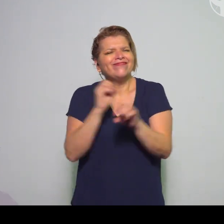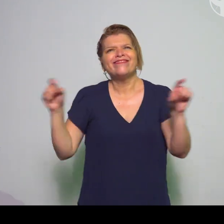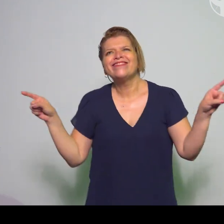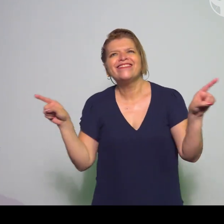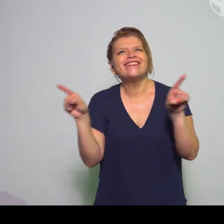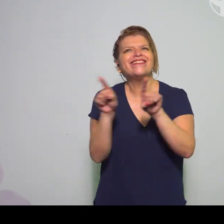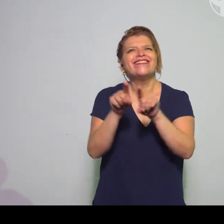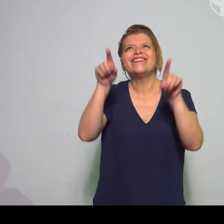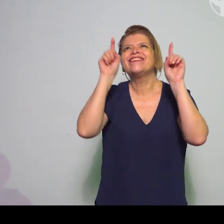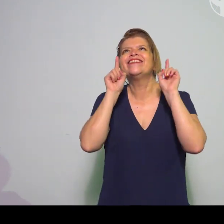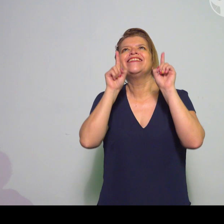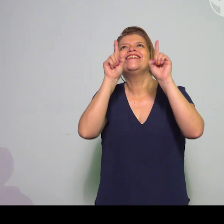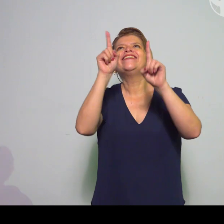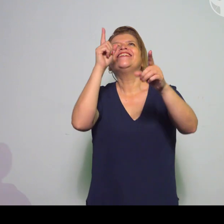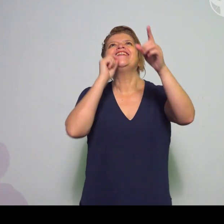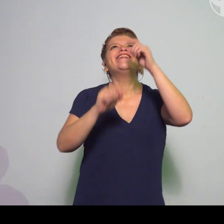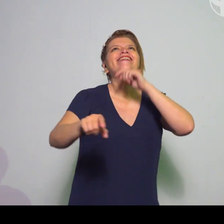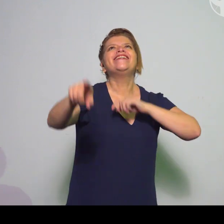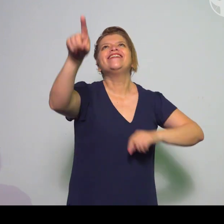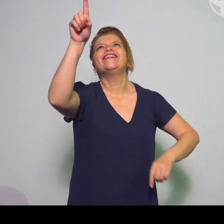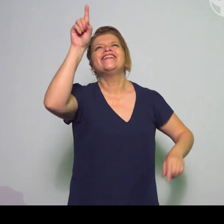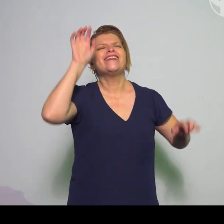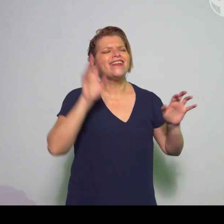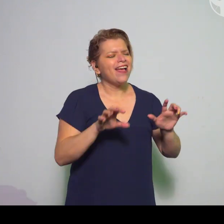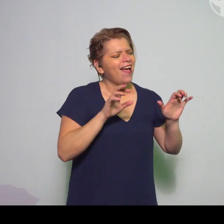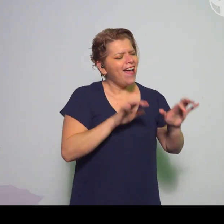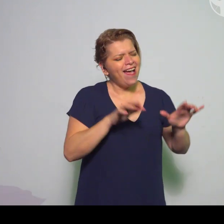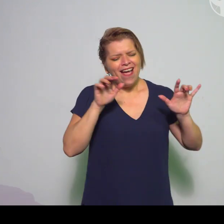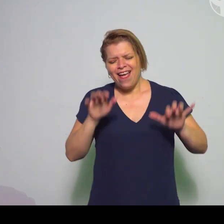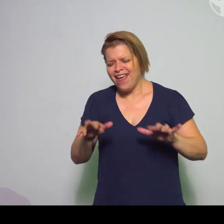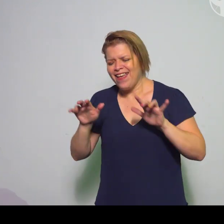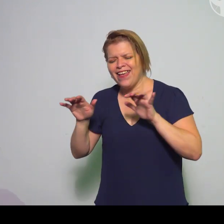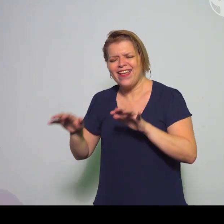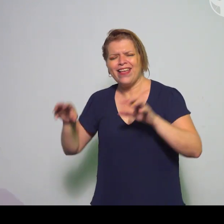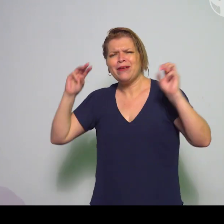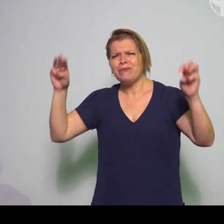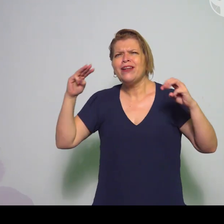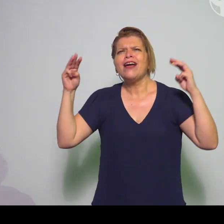así eres tú. Milagroso,